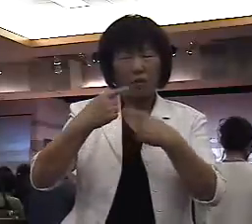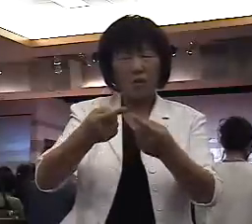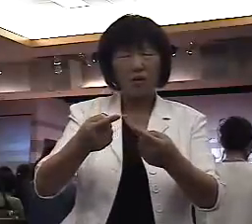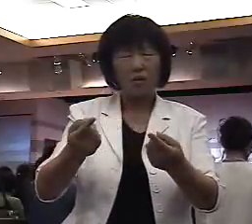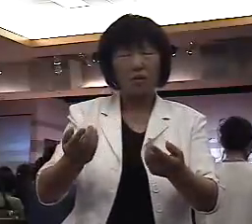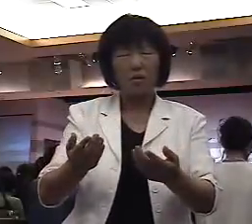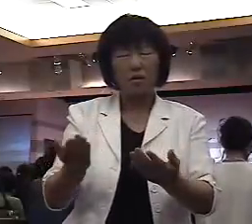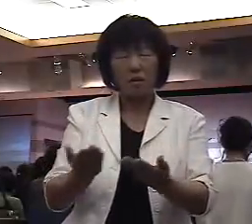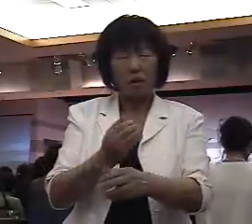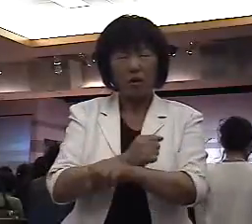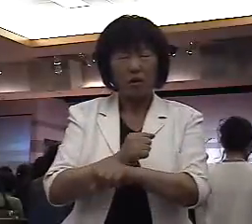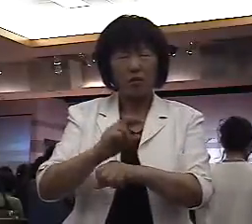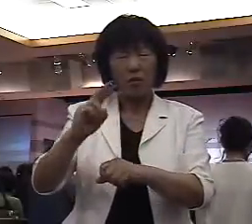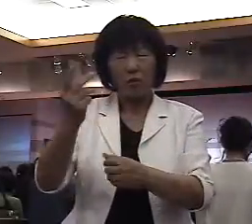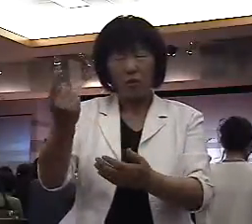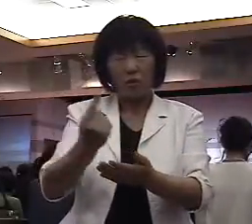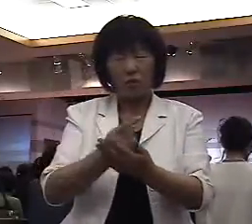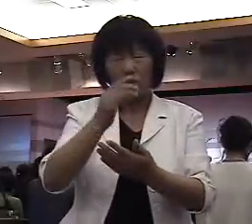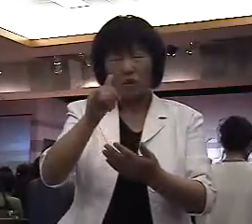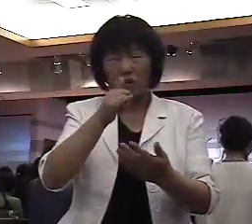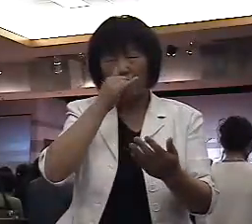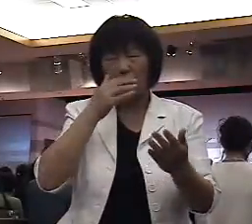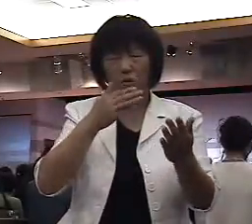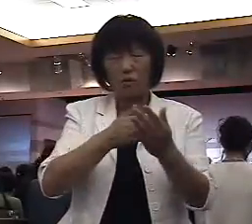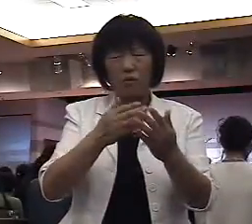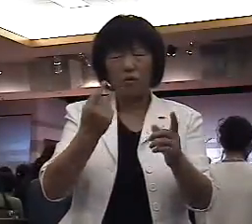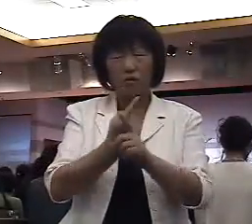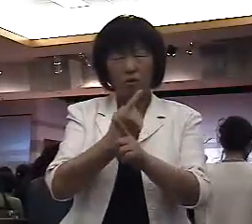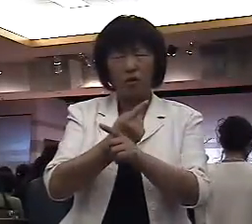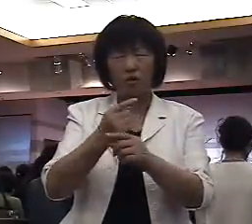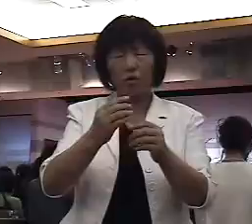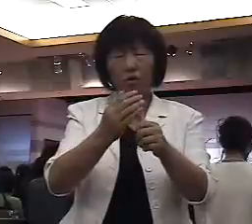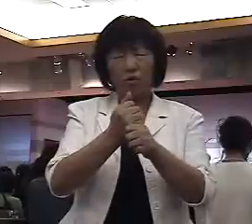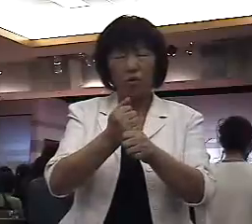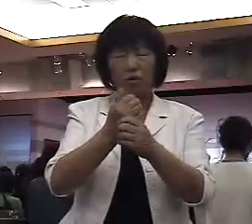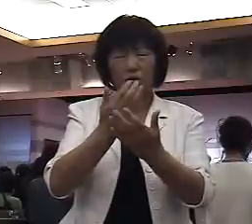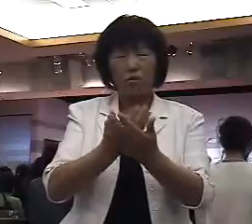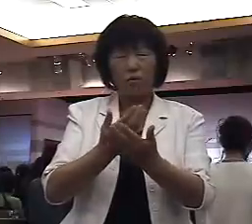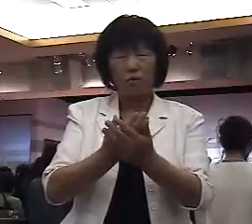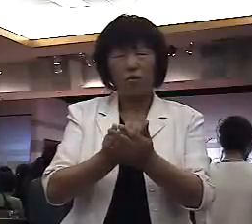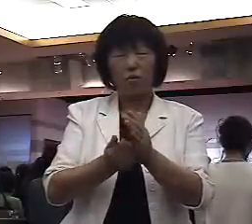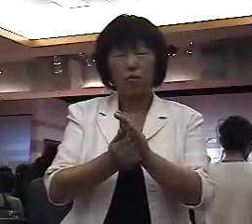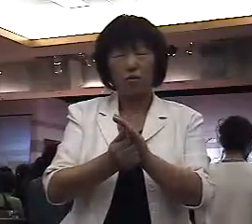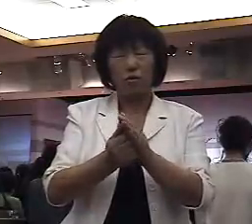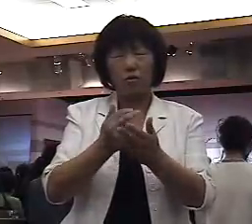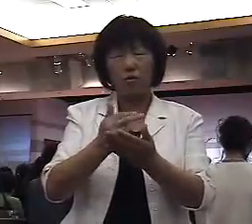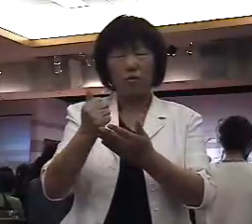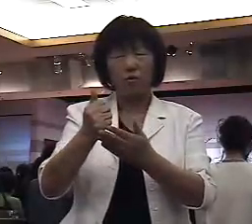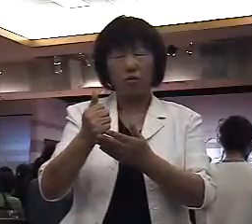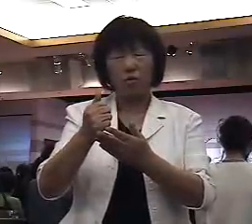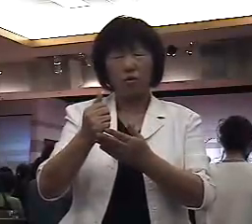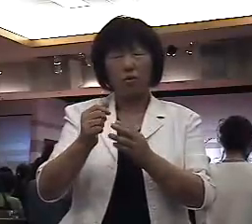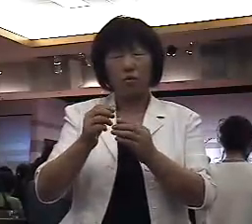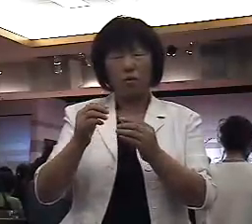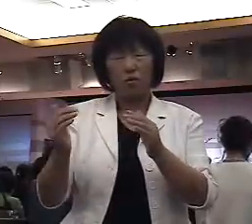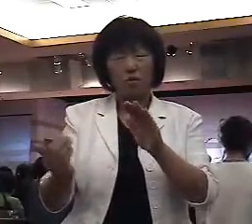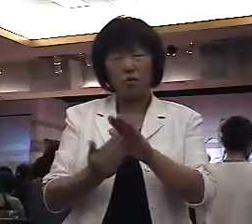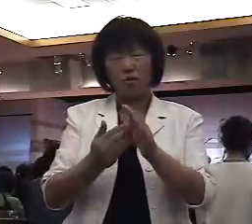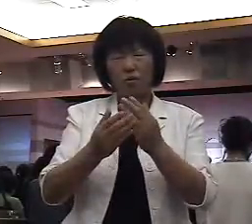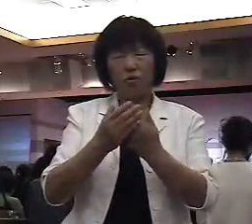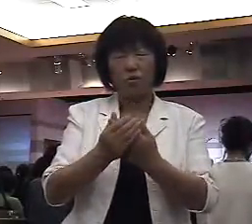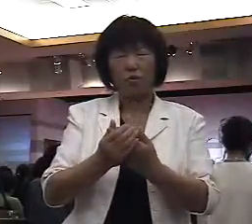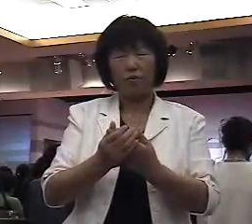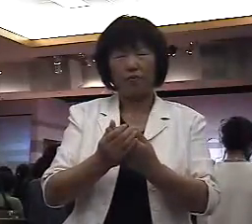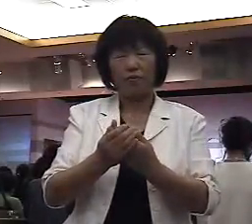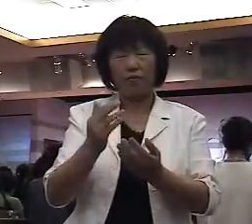사랑 오늘도 담대히 설 수 있도록 치유하여 주시고 소망을 주시고 주님 공급하여